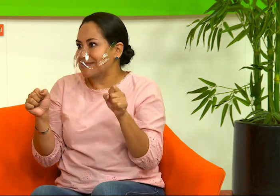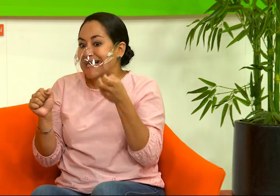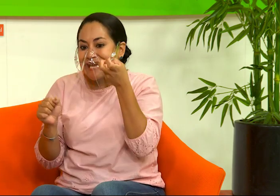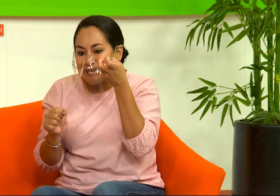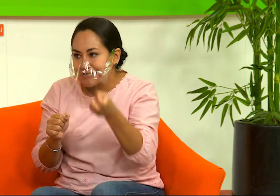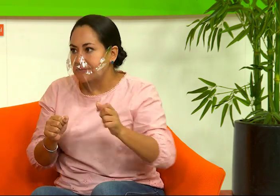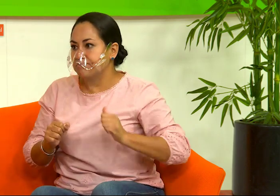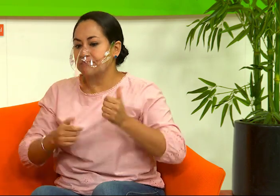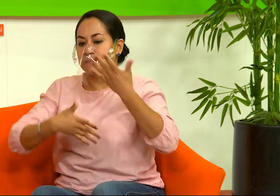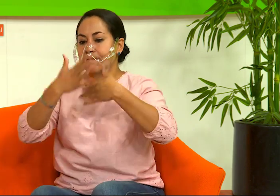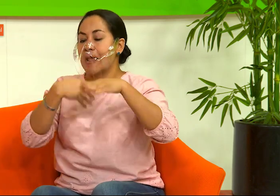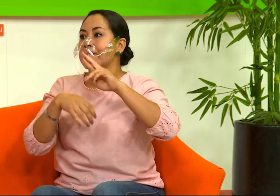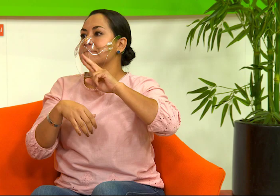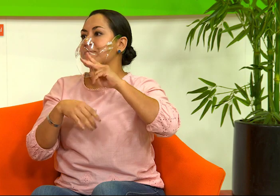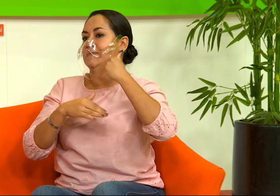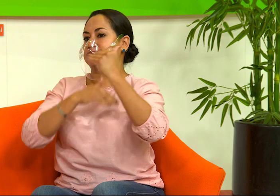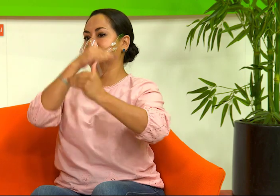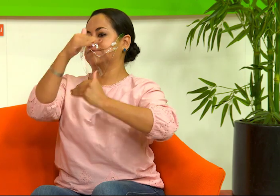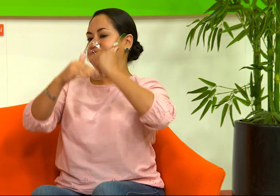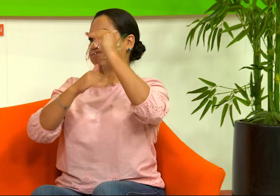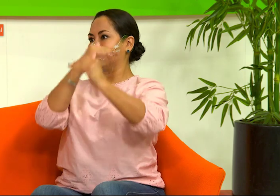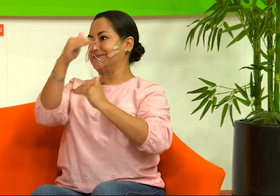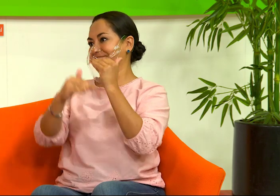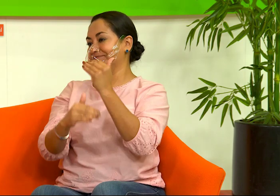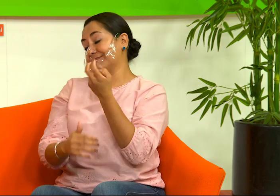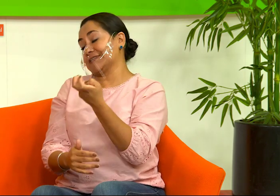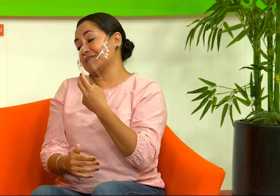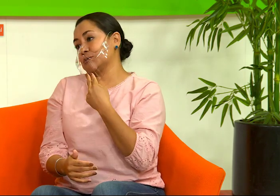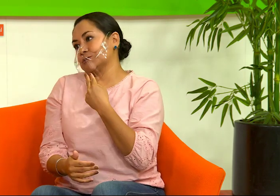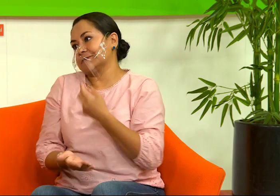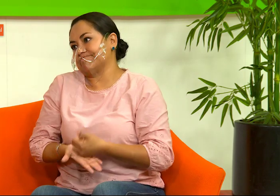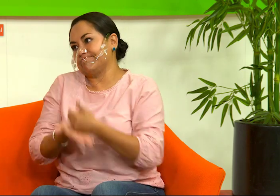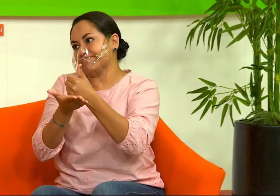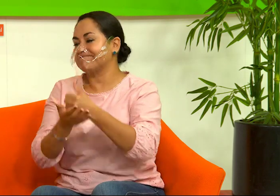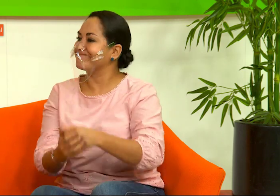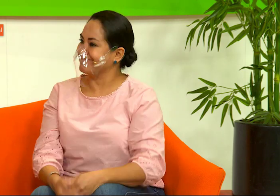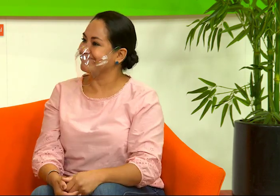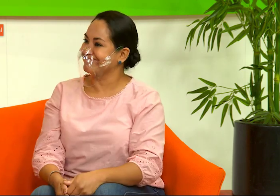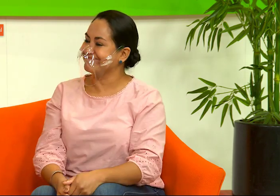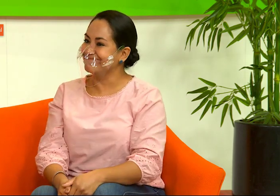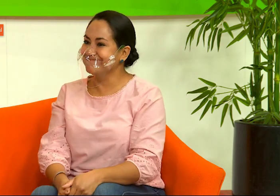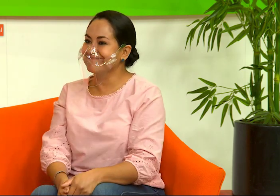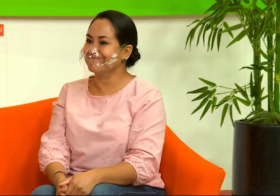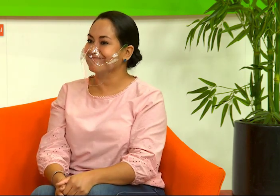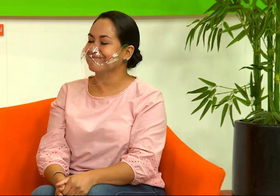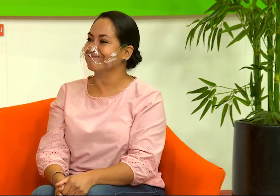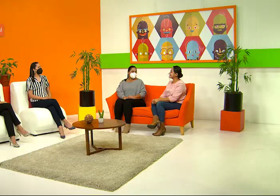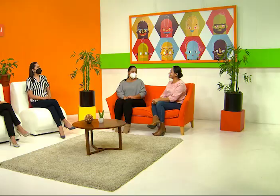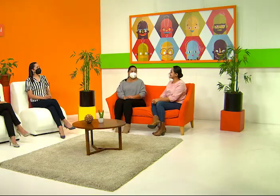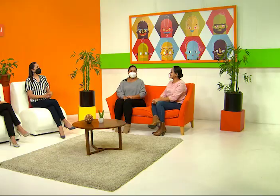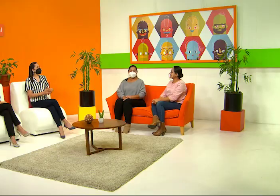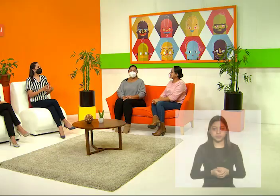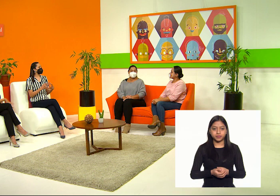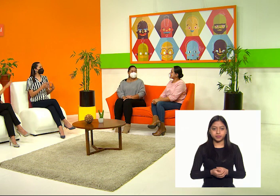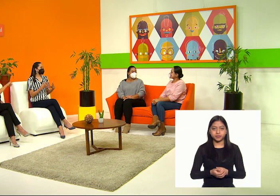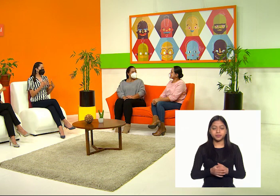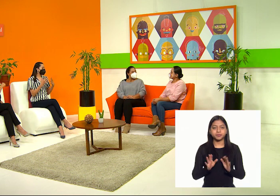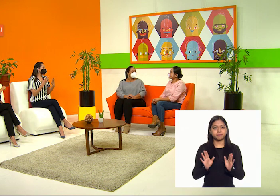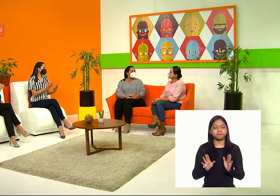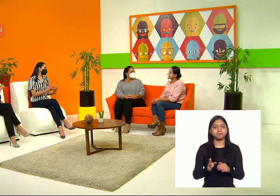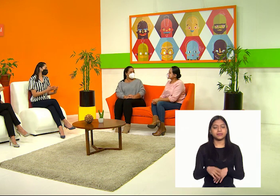Como lo menciona Arely, las prácticas sociales del lenguaje las podemos aprovechar para ir incrementando el uso de la lengua de señas. Alejandra,